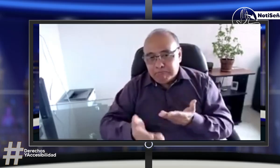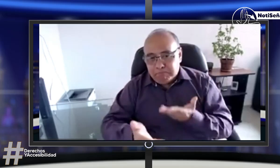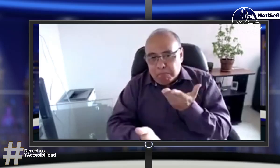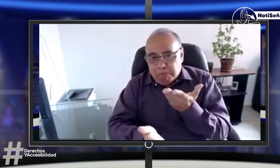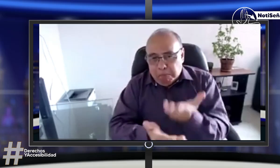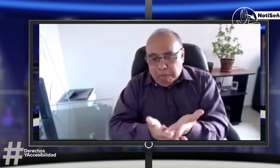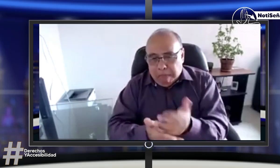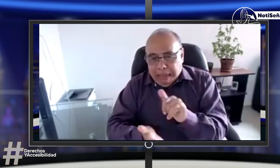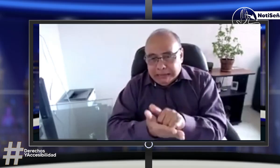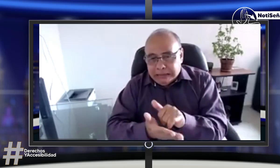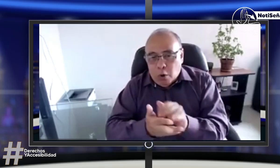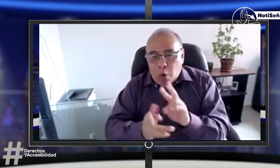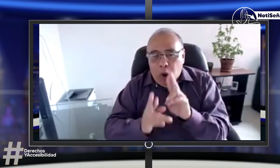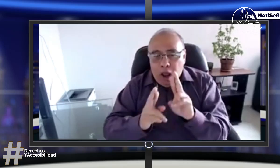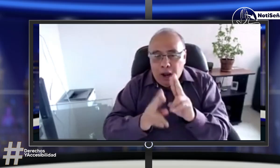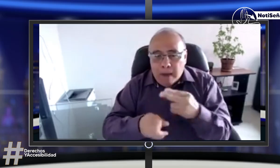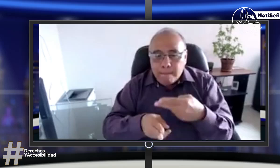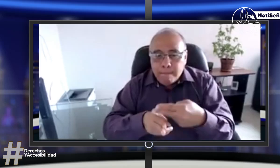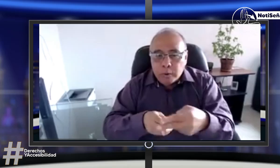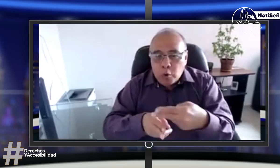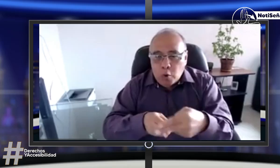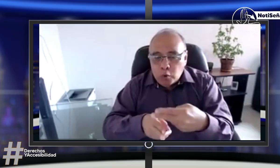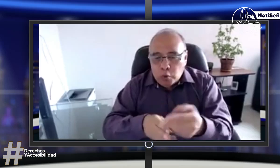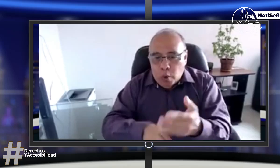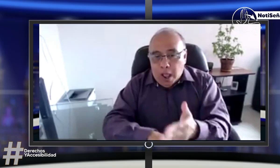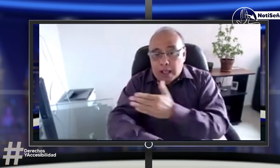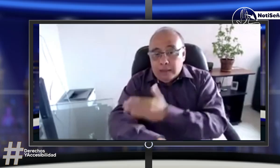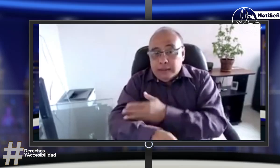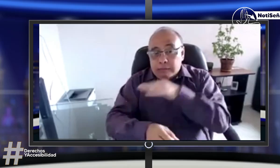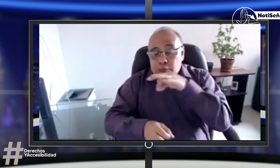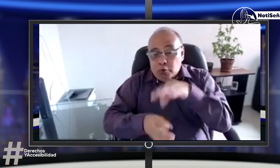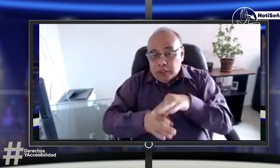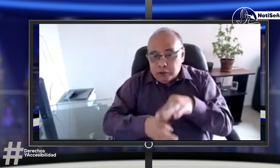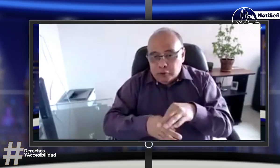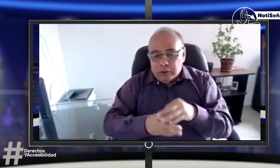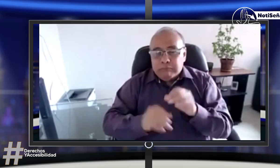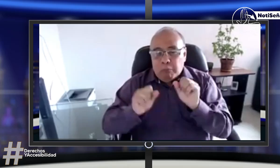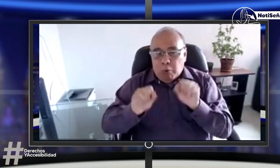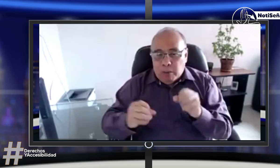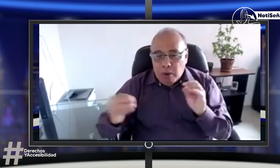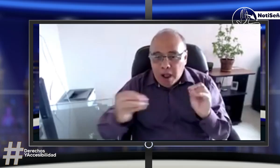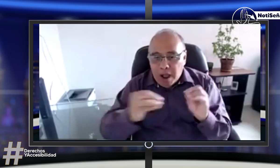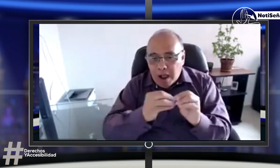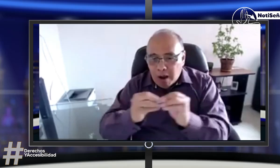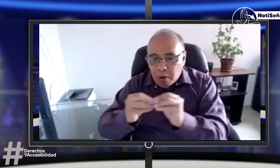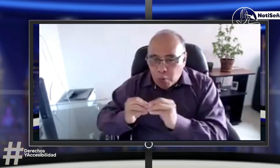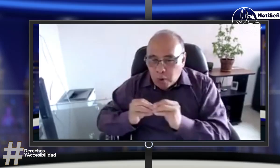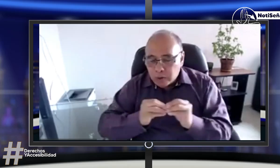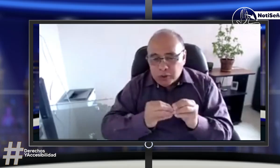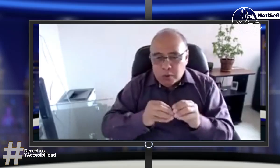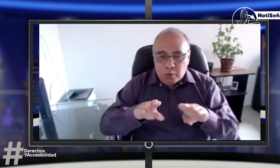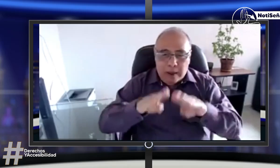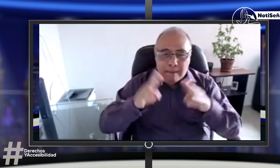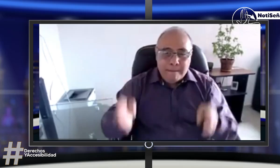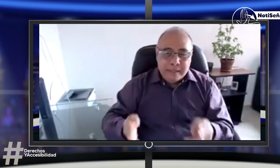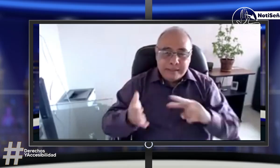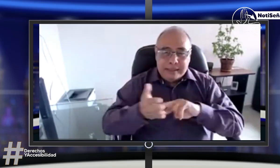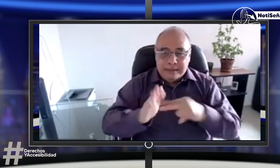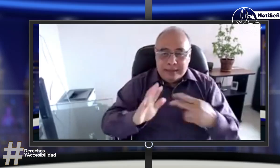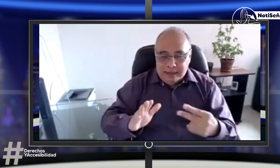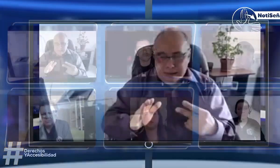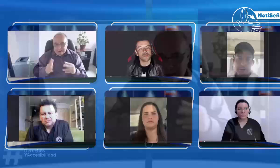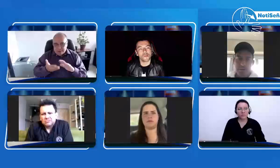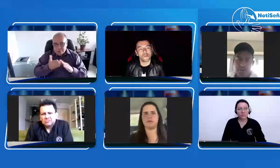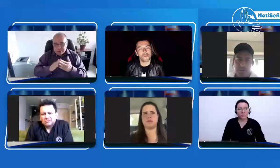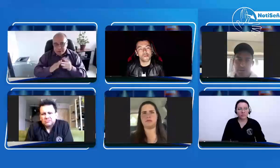al subsecretario Camacho, a la coordinadora Lozada, muchas gracias por estar con nosotros. Pues estamos